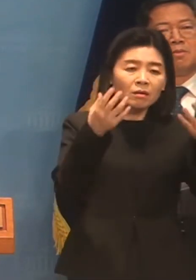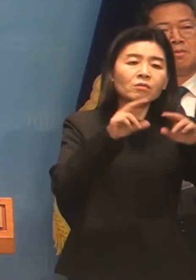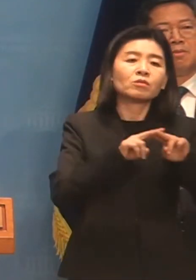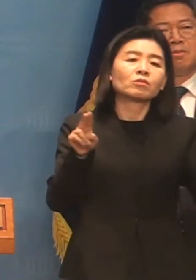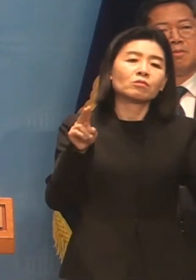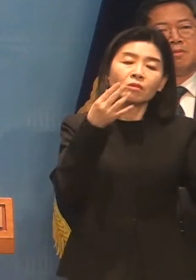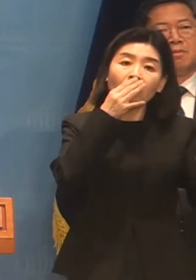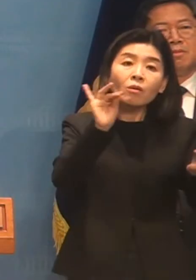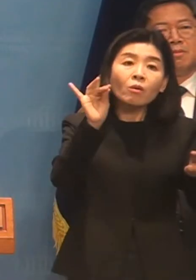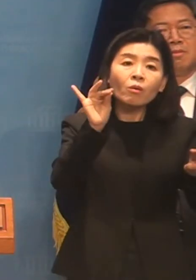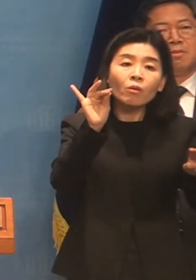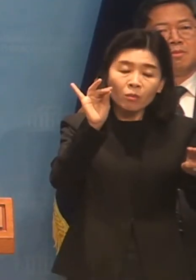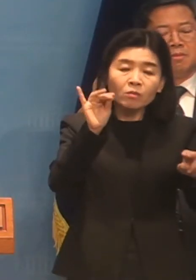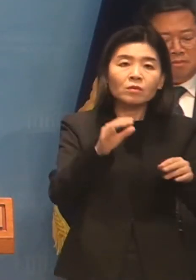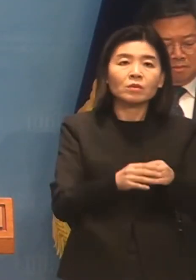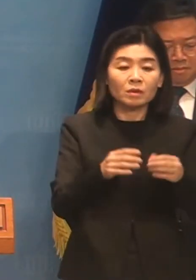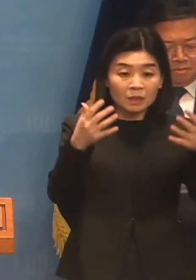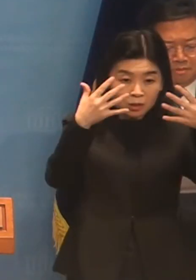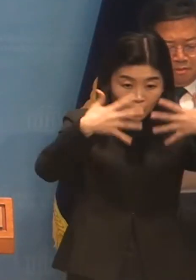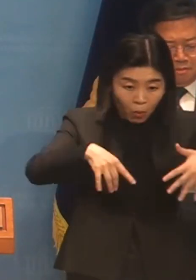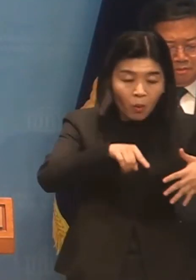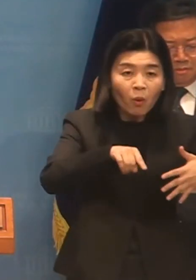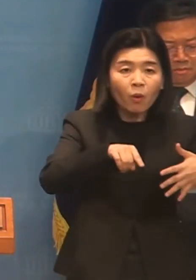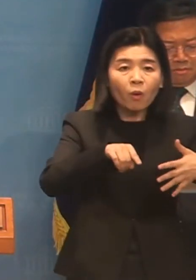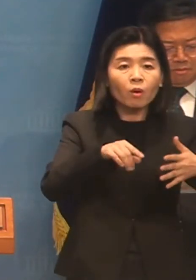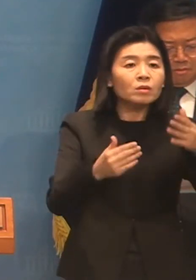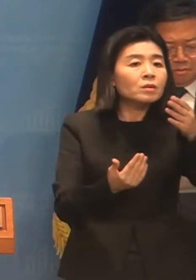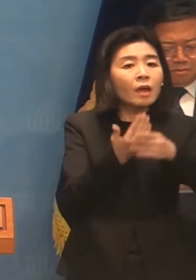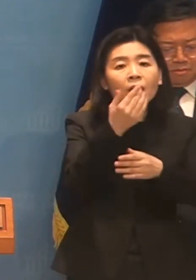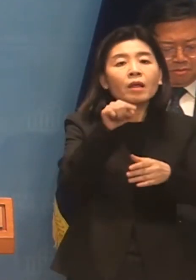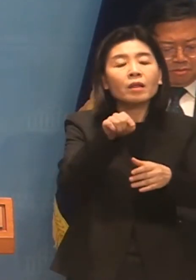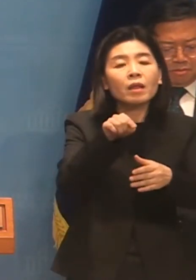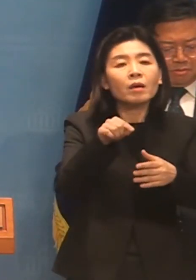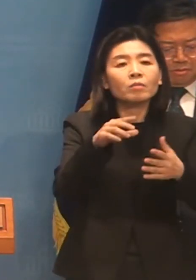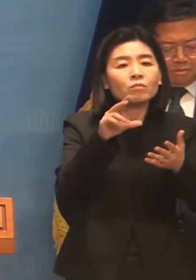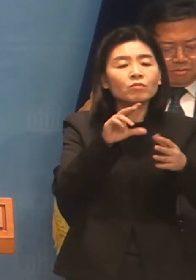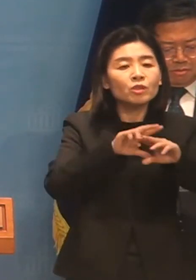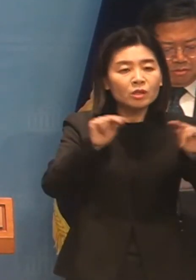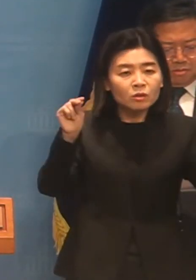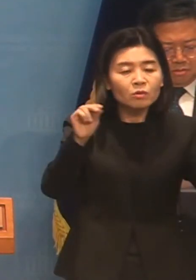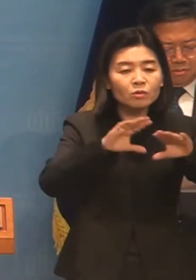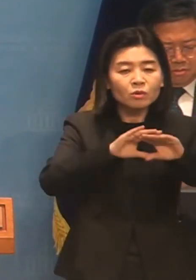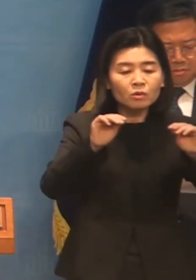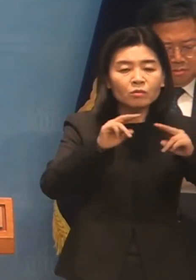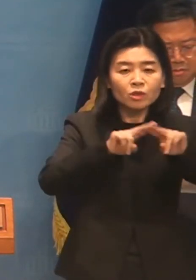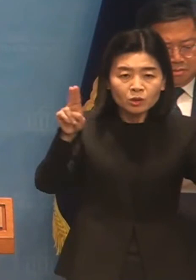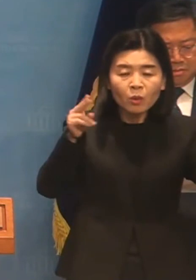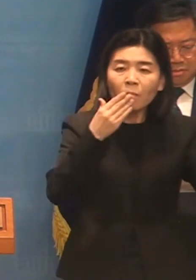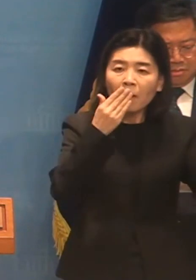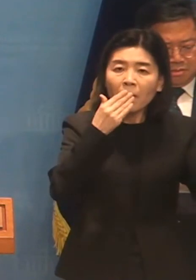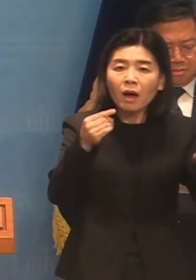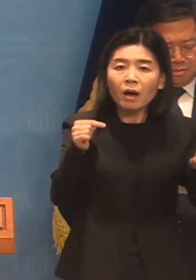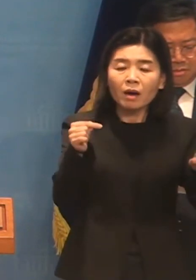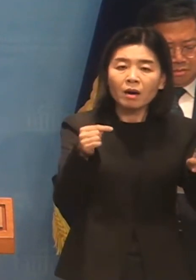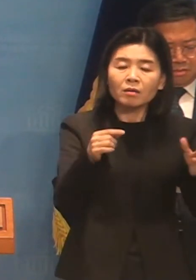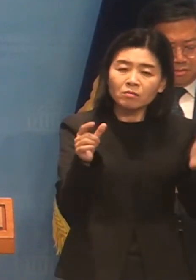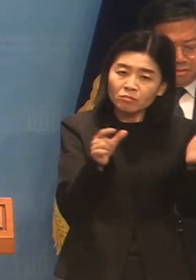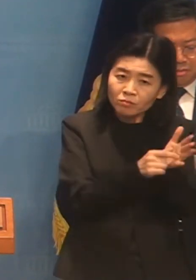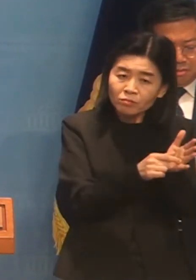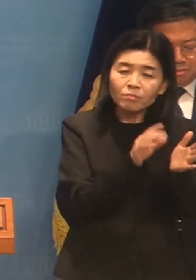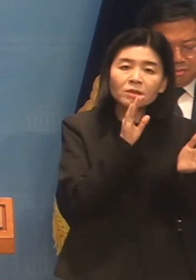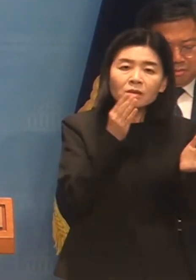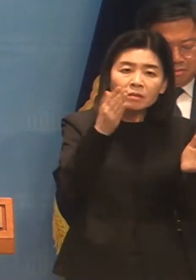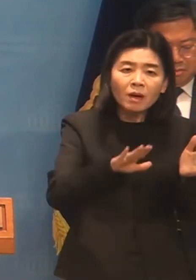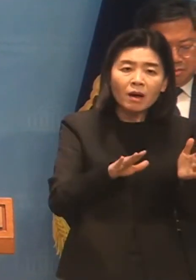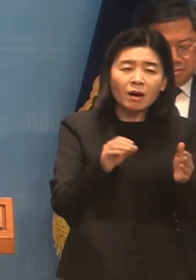앞에 문제없이 취소된다는 조항이 들어간 표준계약서가 존재하지만 작성 시일은 행사 직전이거나